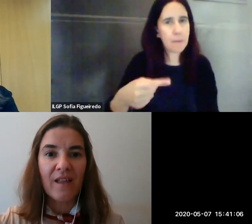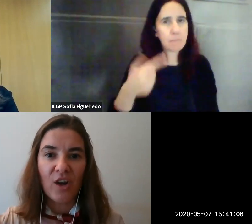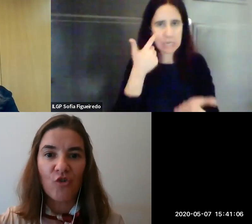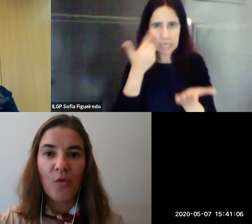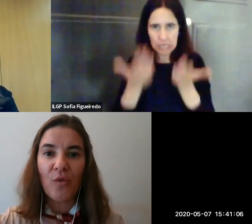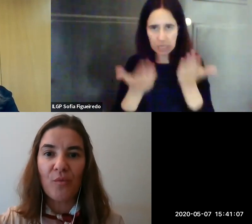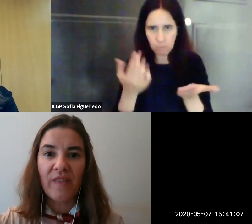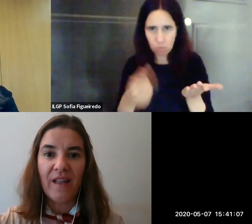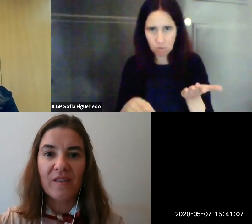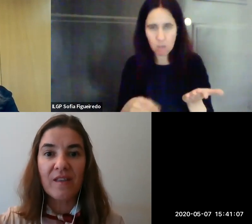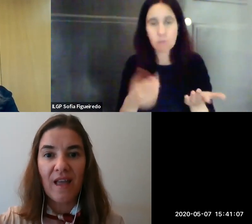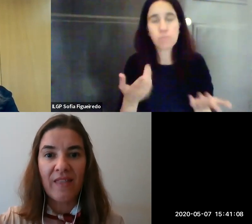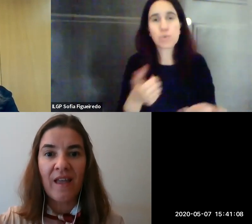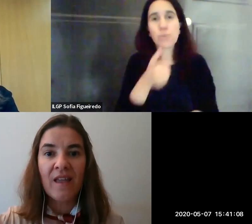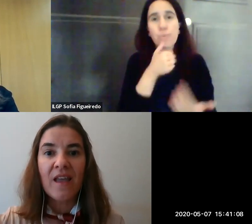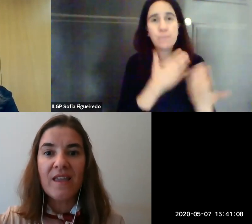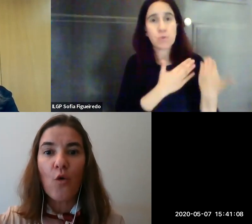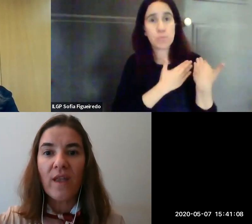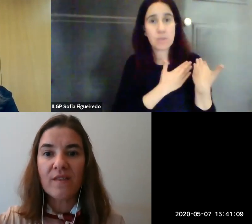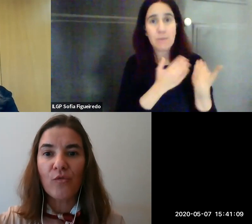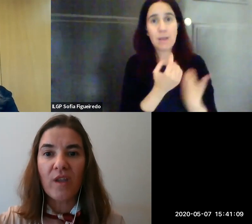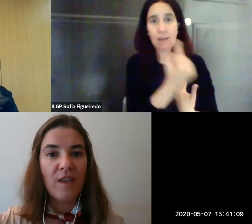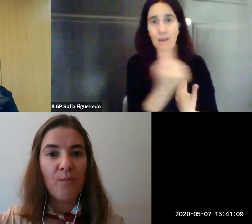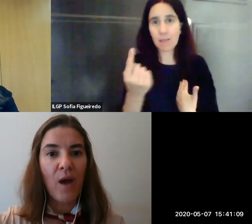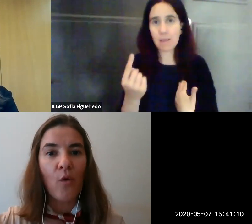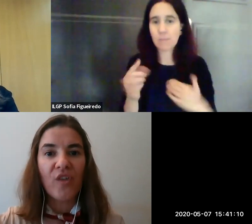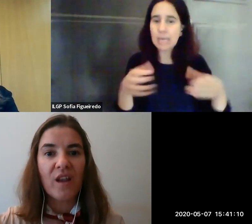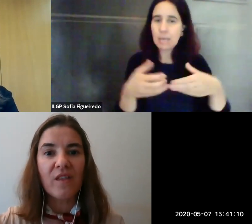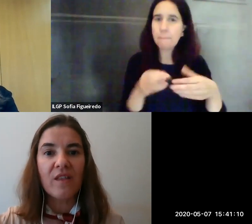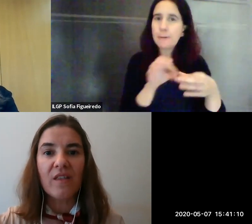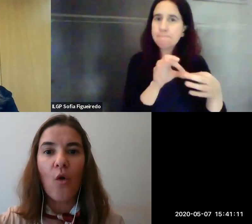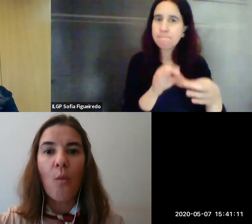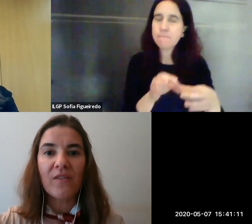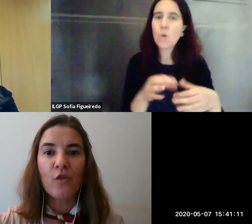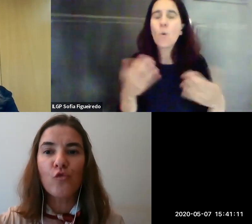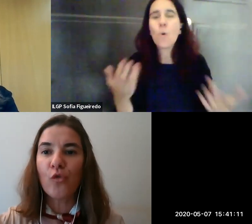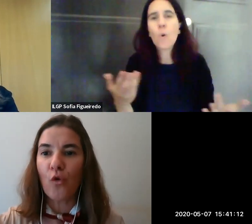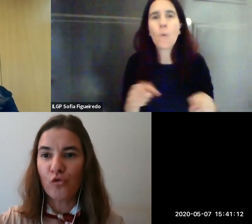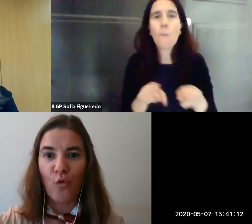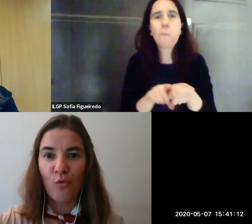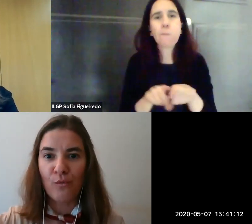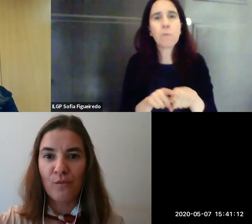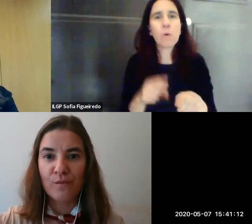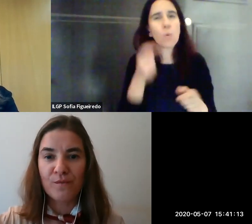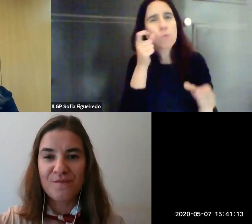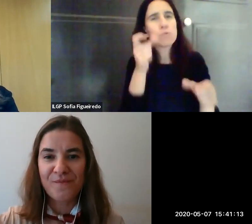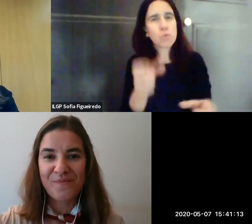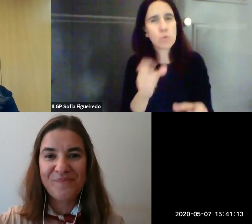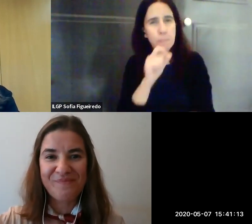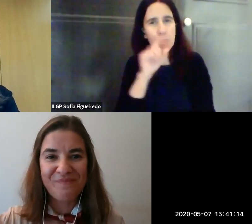equilibrada entre a responsabilidade de cada e a coesão da equipa, ou ser entendida como uma atitude de controle?